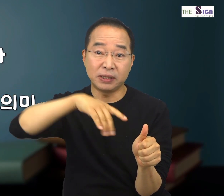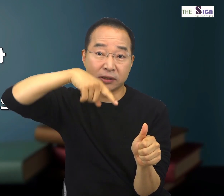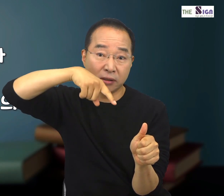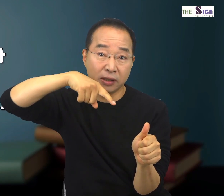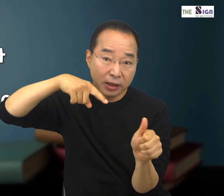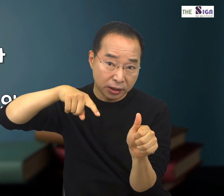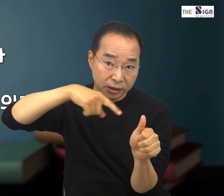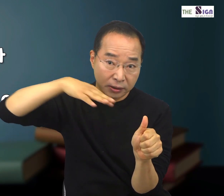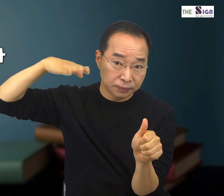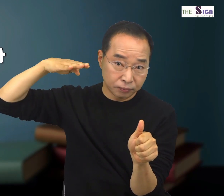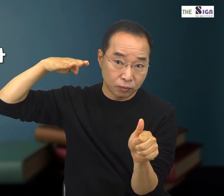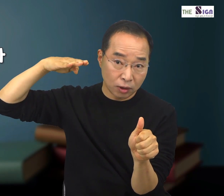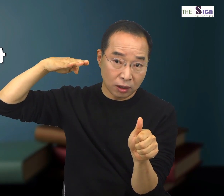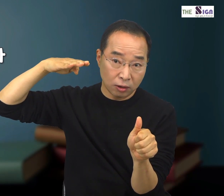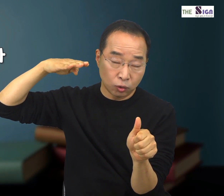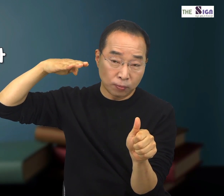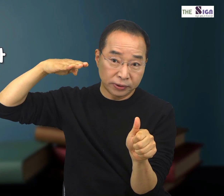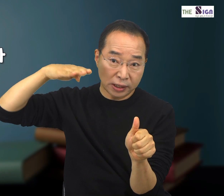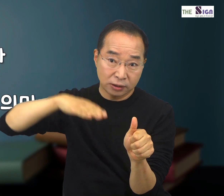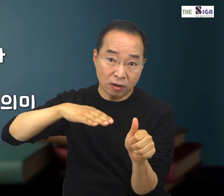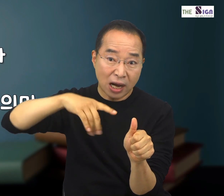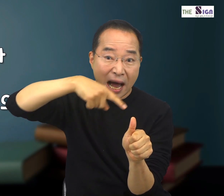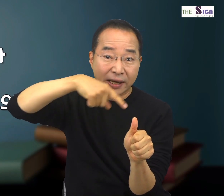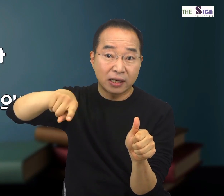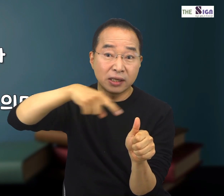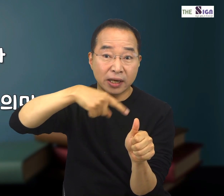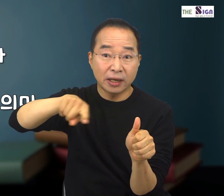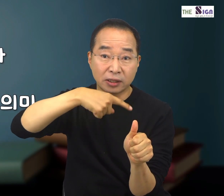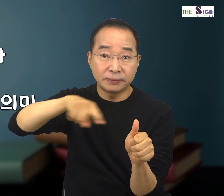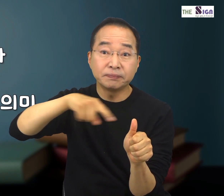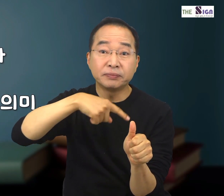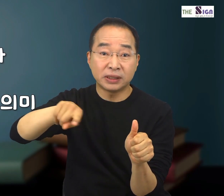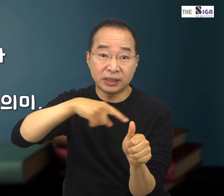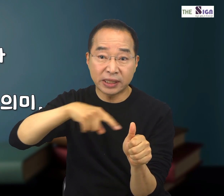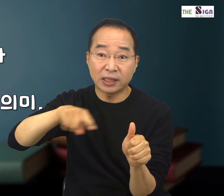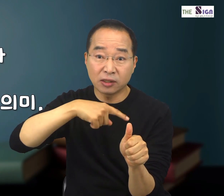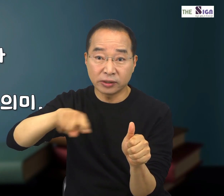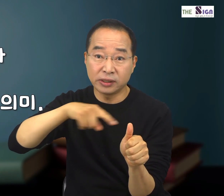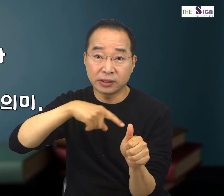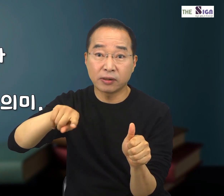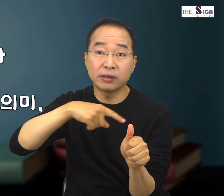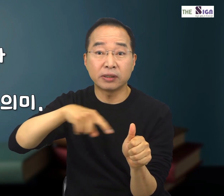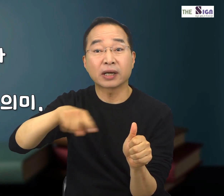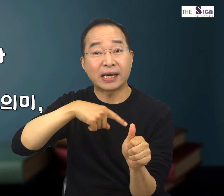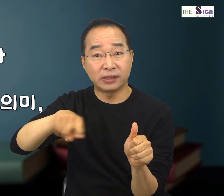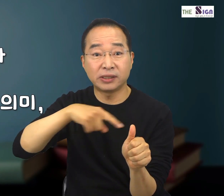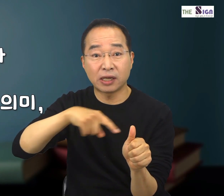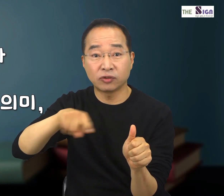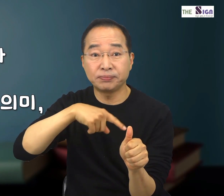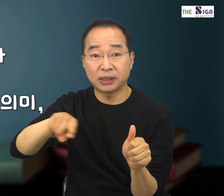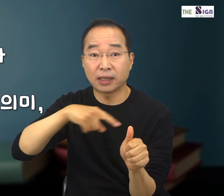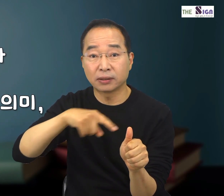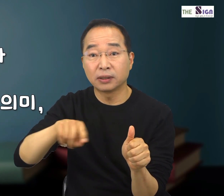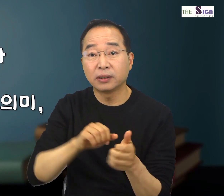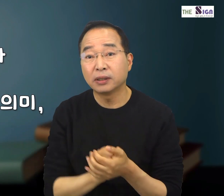의미에서 높은 데에서 아래를 향하게끔 지시하는 것을 해서 이걸 가르치다라고 씁니다.